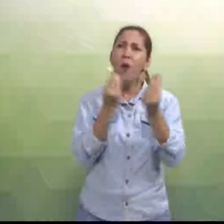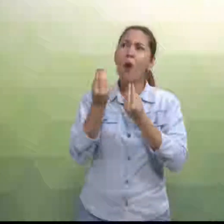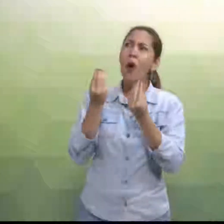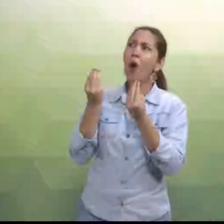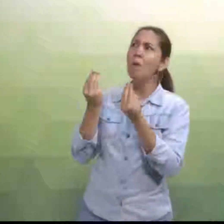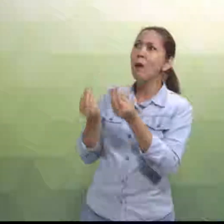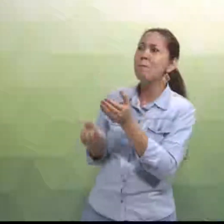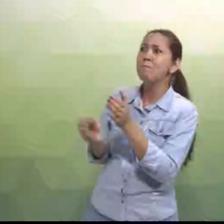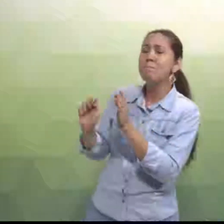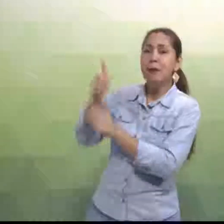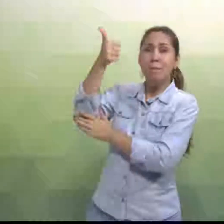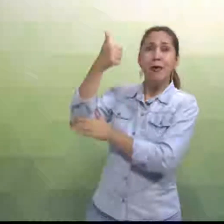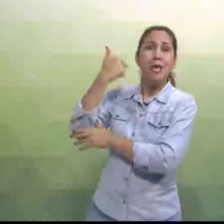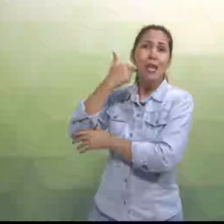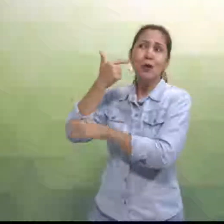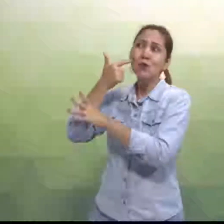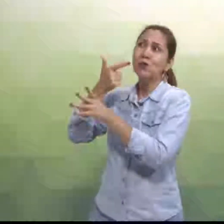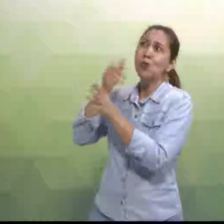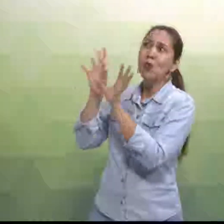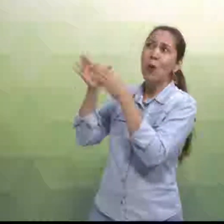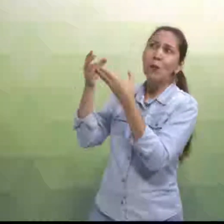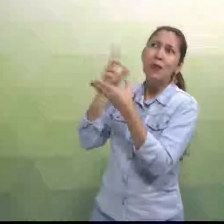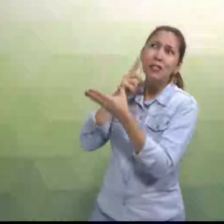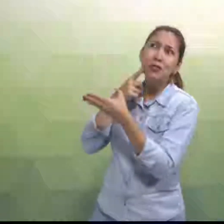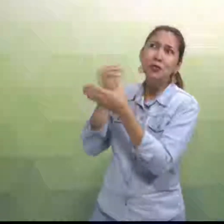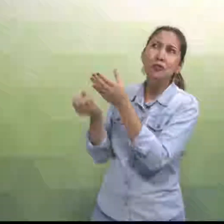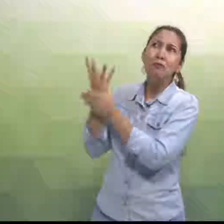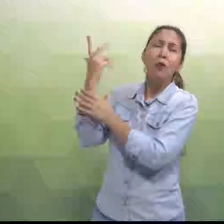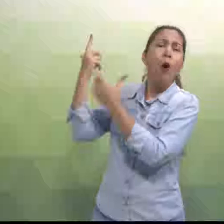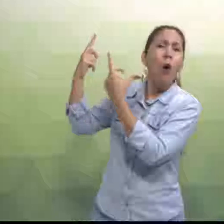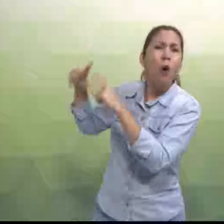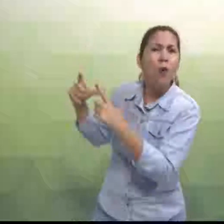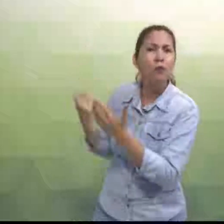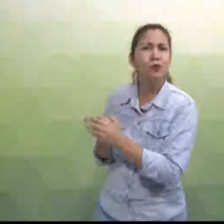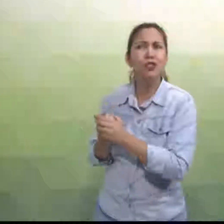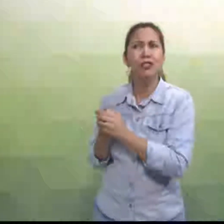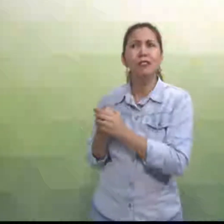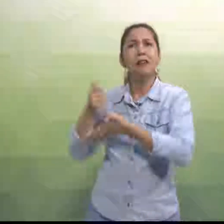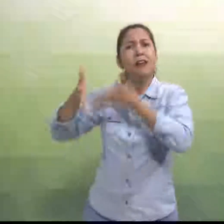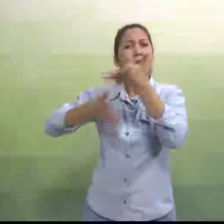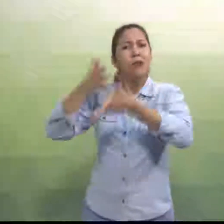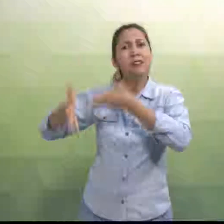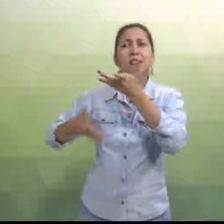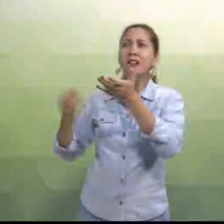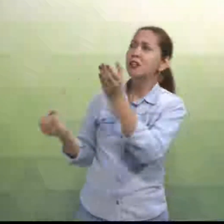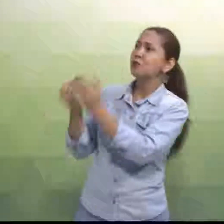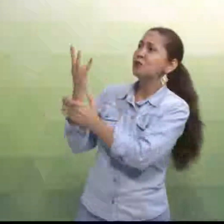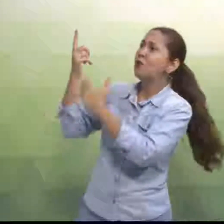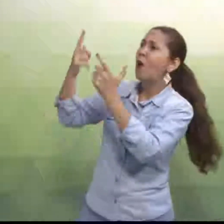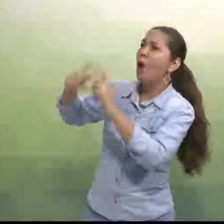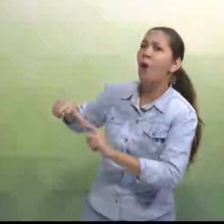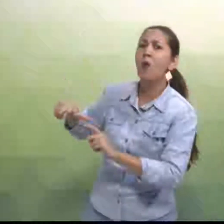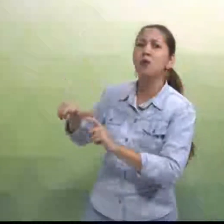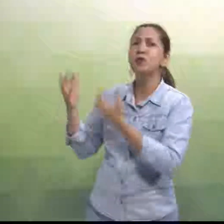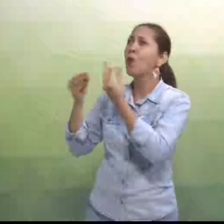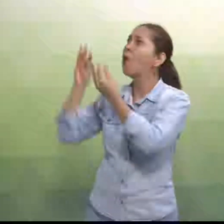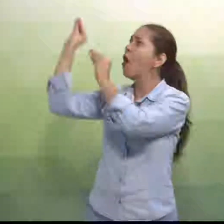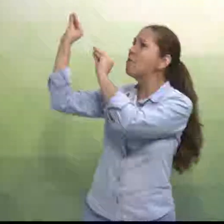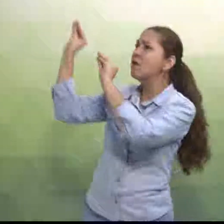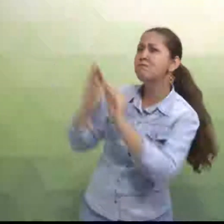e com relação ao surdo? Não consta nada. Então, nessa proposta, é necessário que seja anexada essa